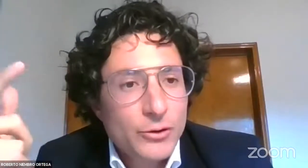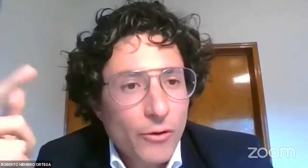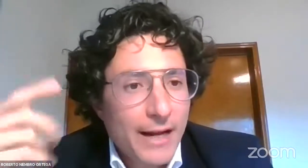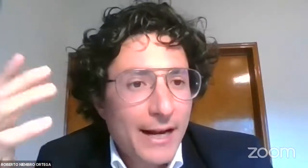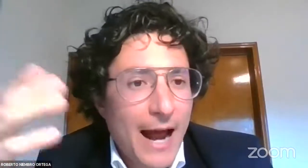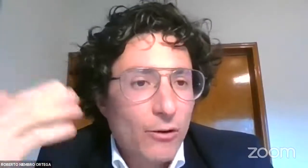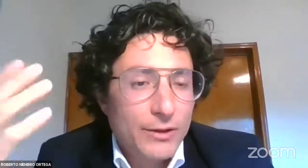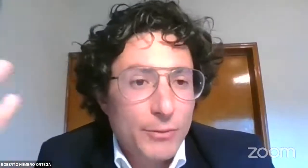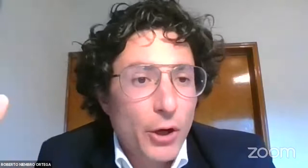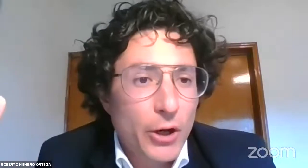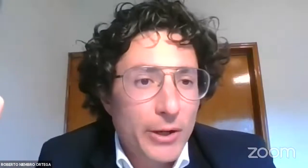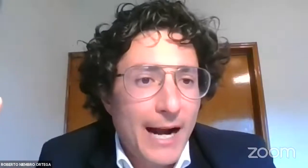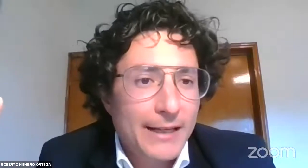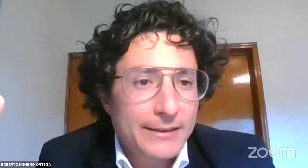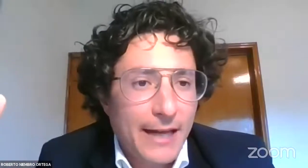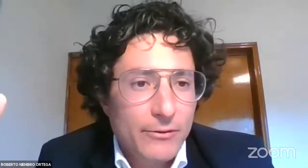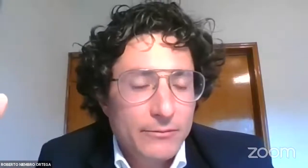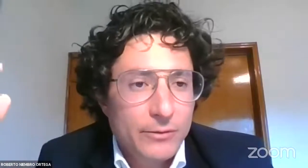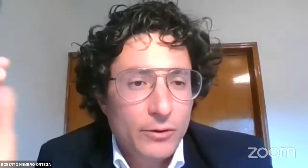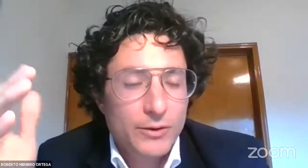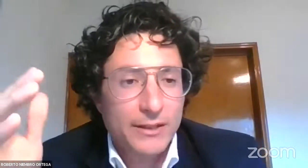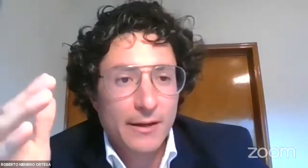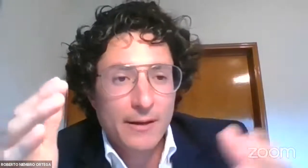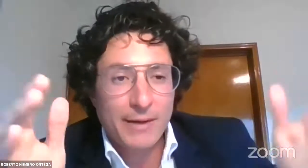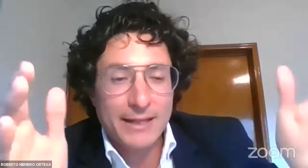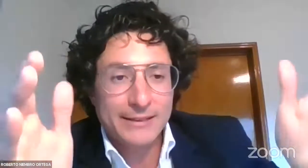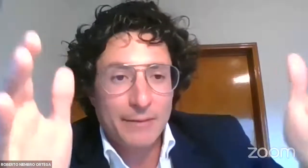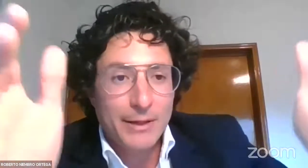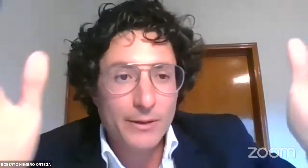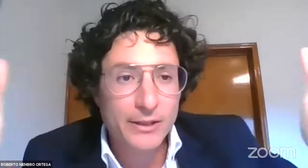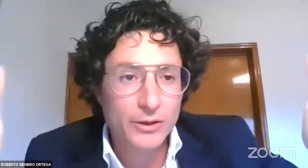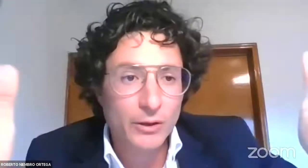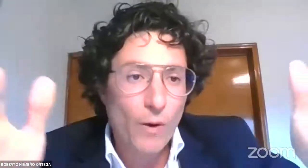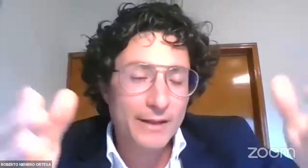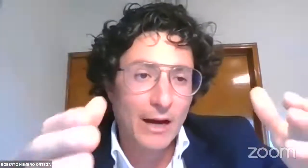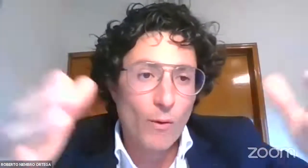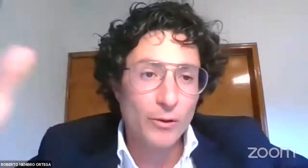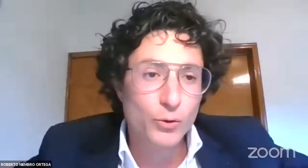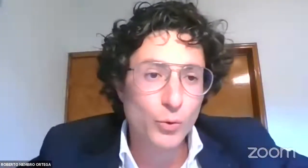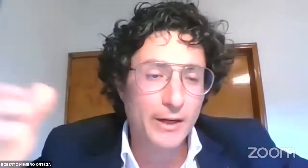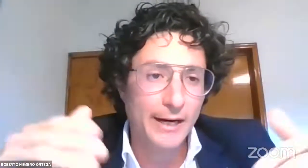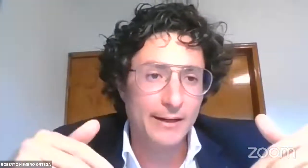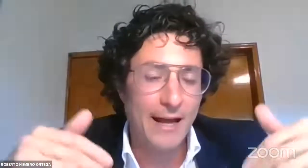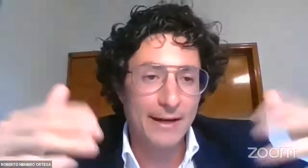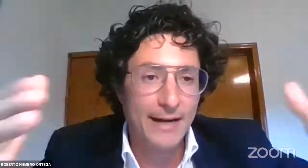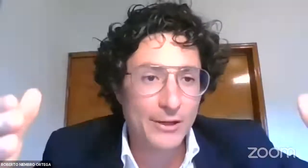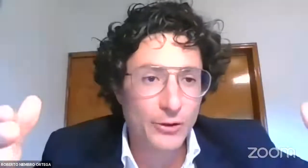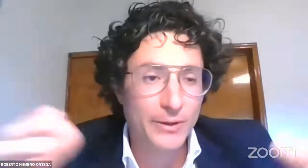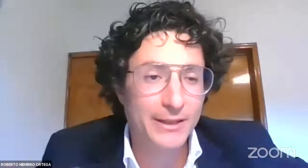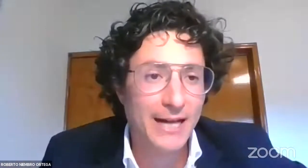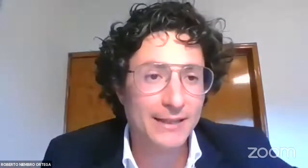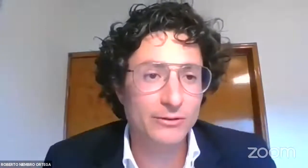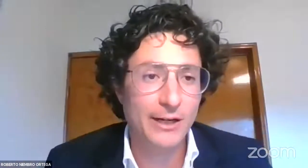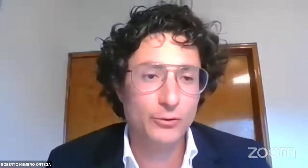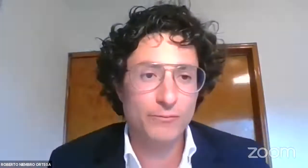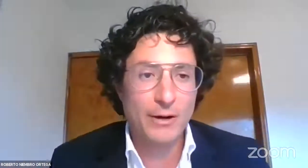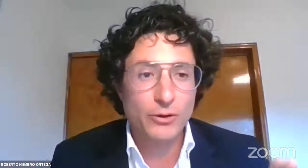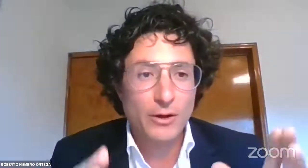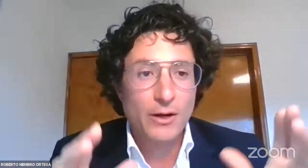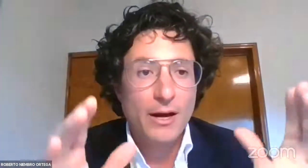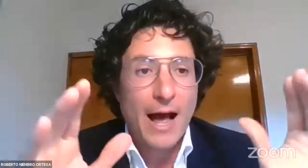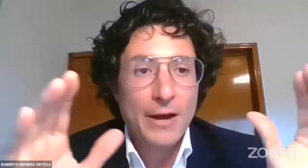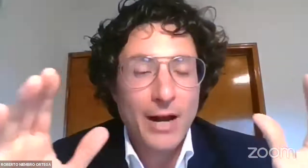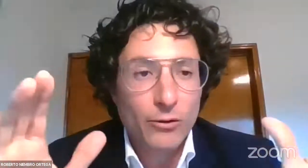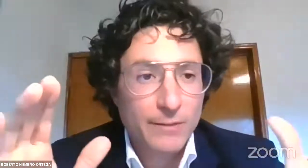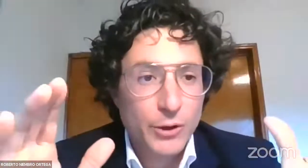un ascenso de la concepción neoliberal del Estado, ¿no? Entonces, mientras que en 1950, cuando surge la Declaración Universal de los Derechos